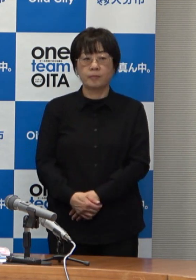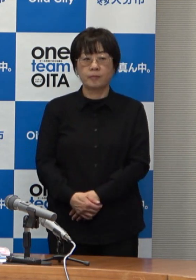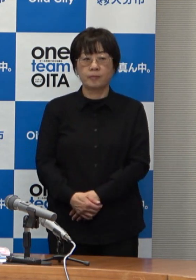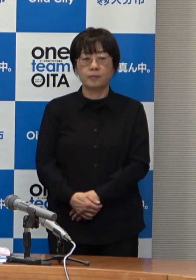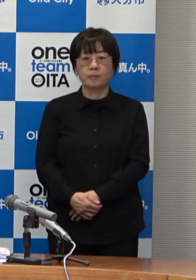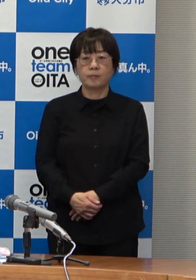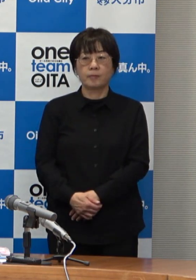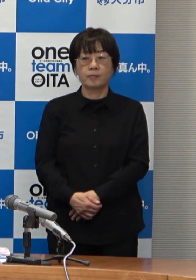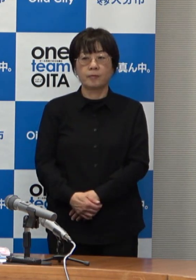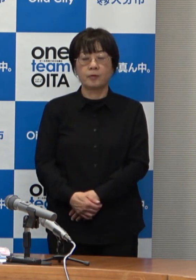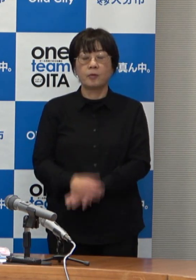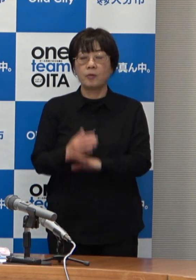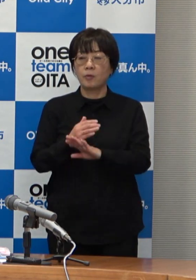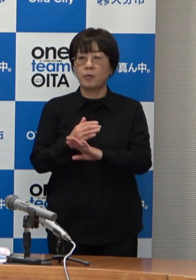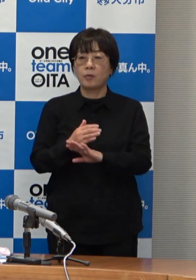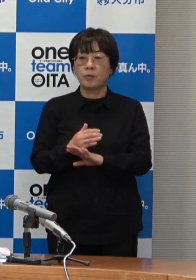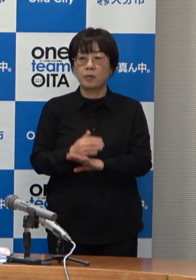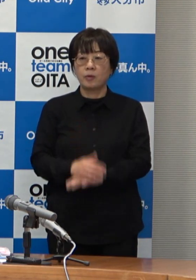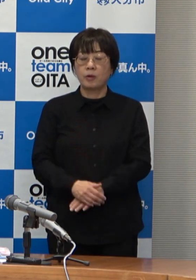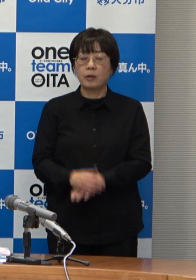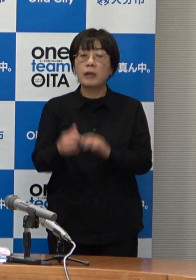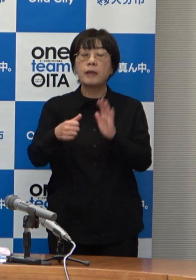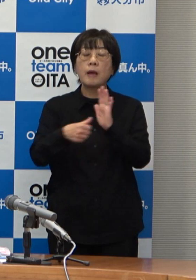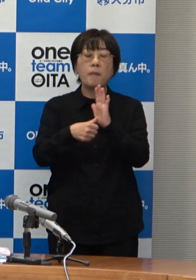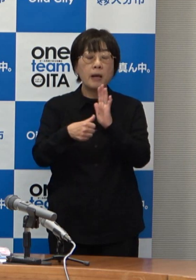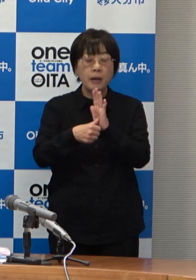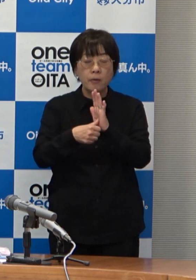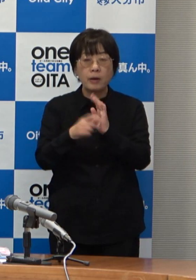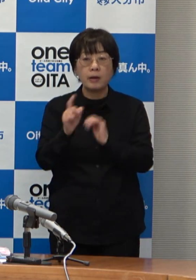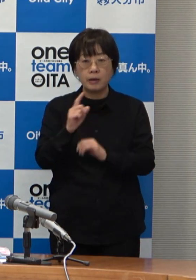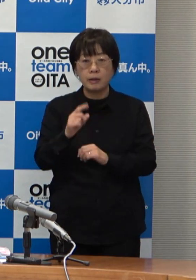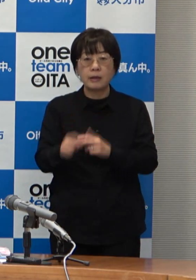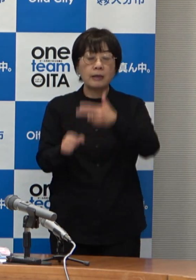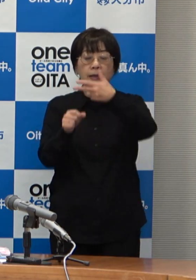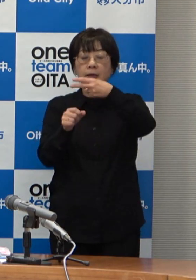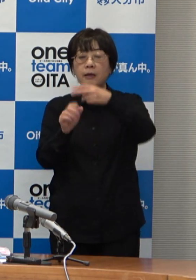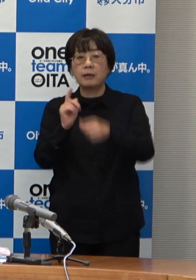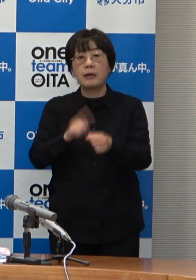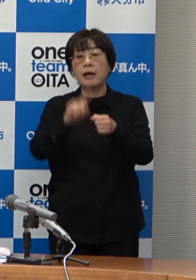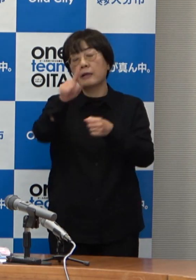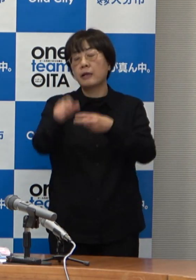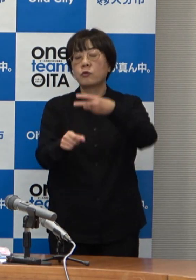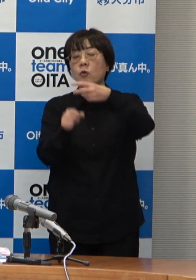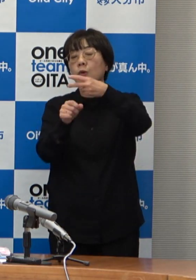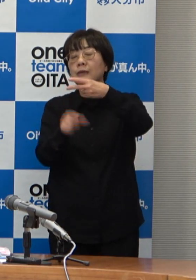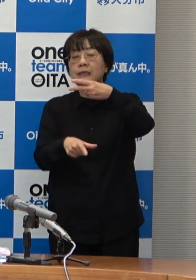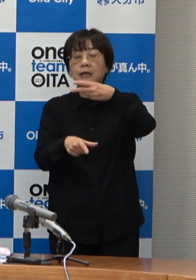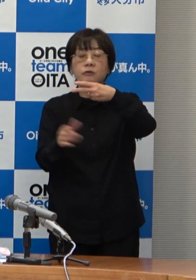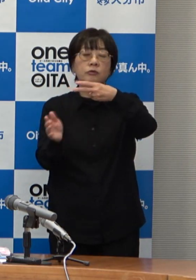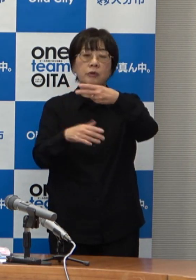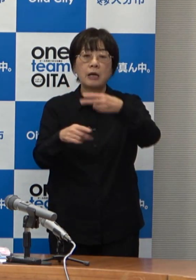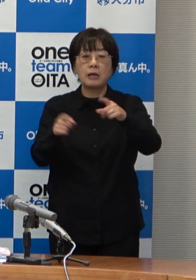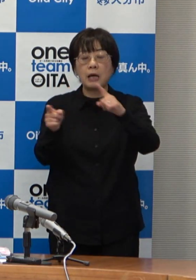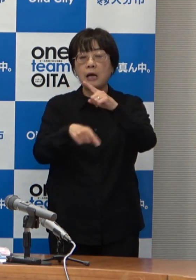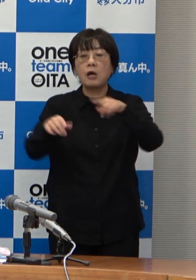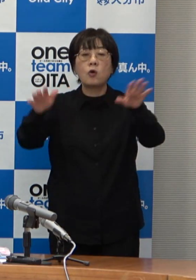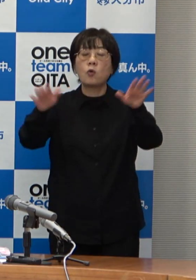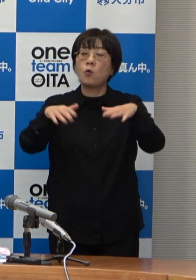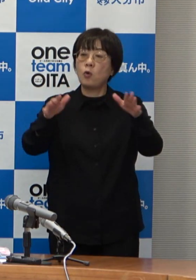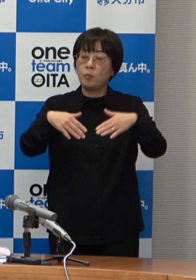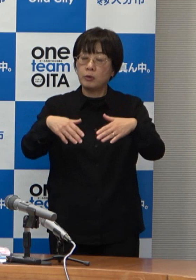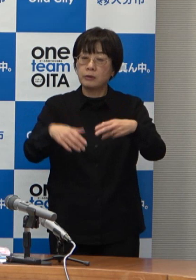たあとはですね名称については2月から公房する形で3月まで